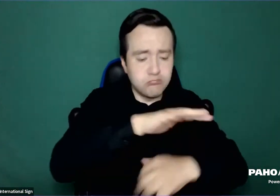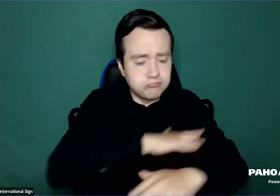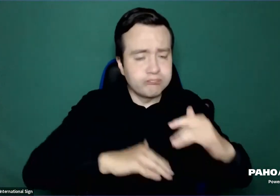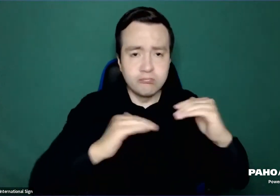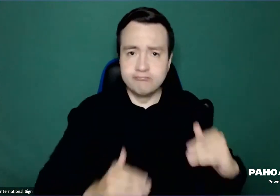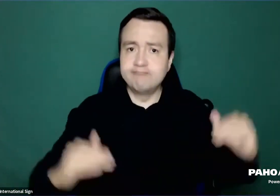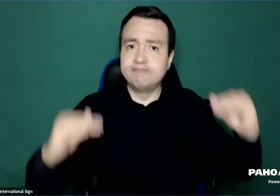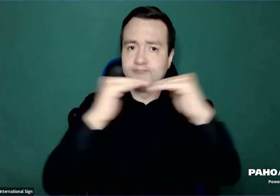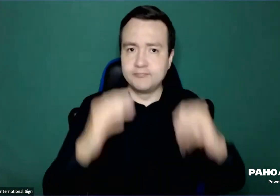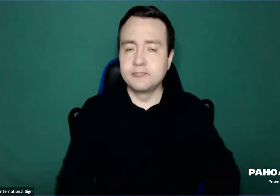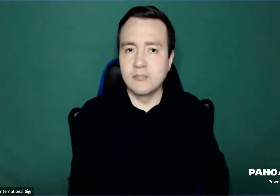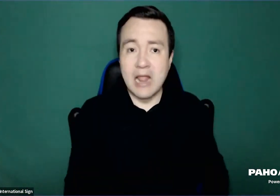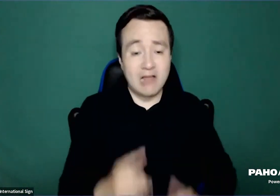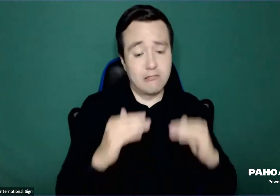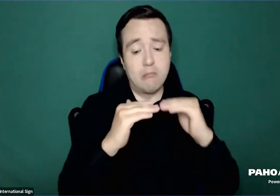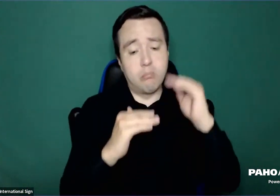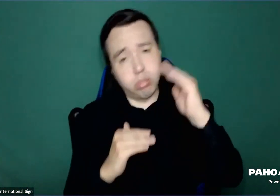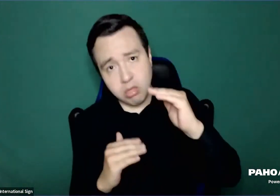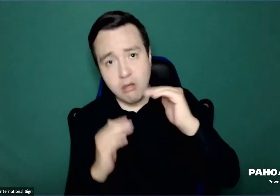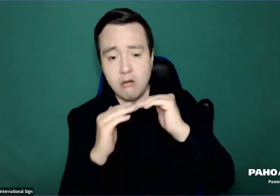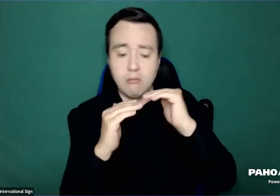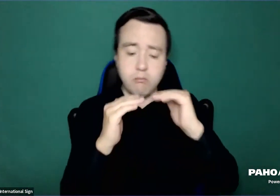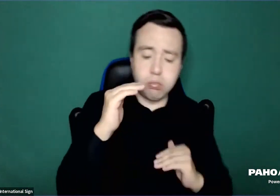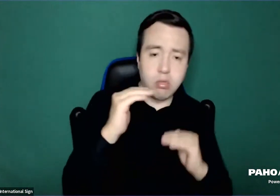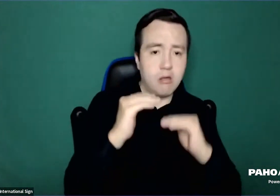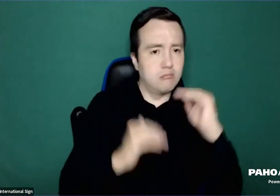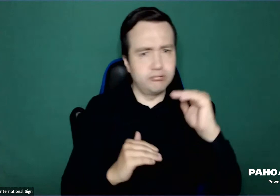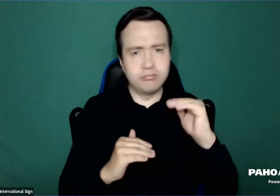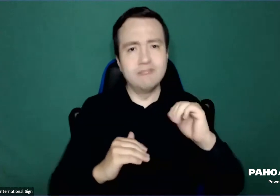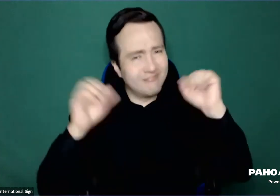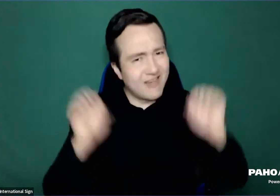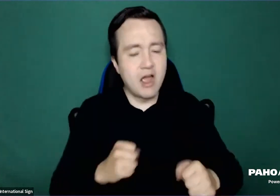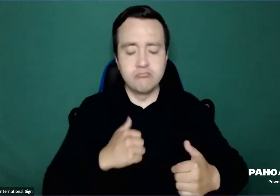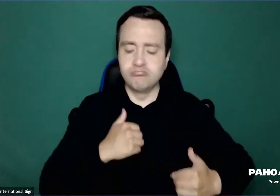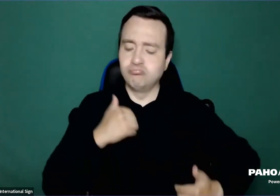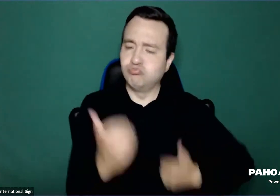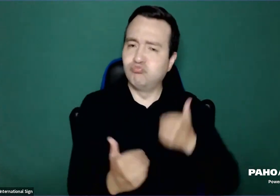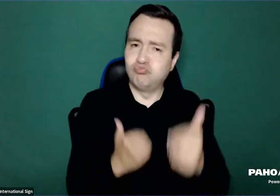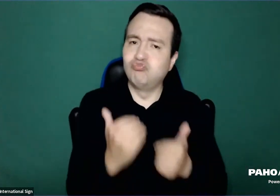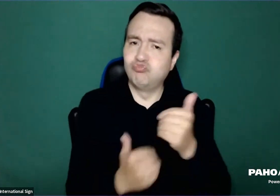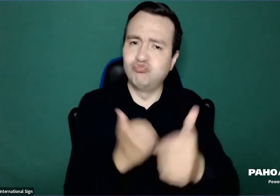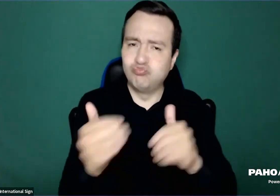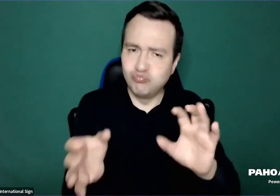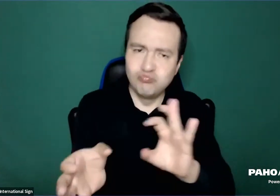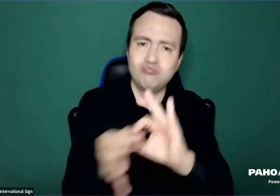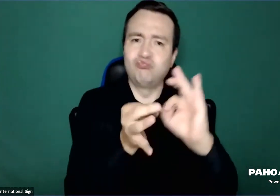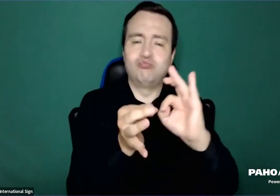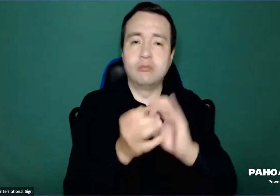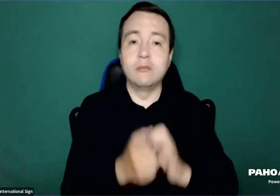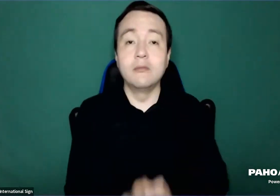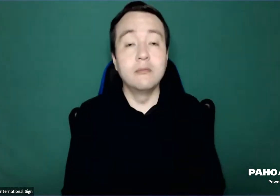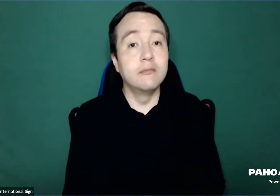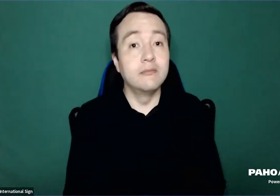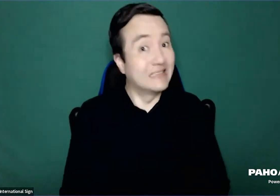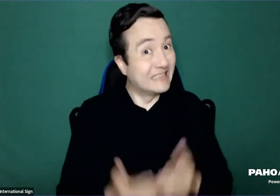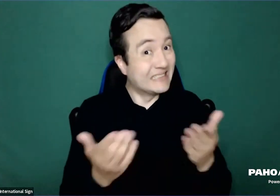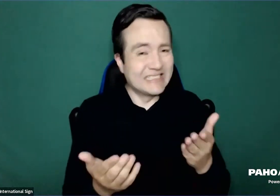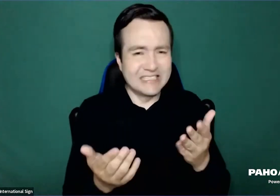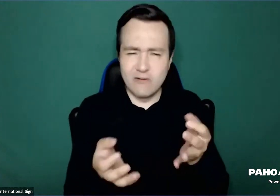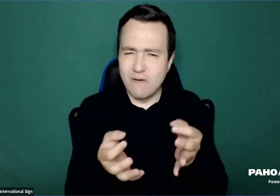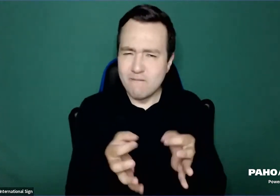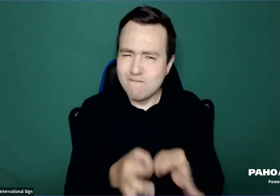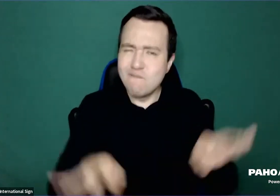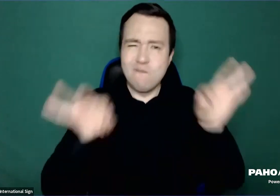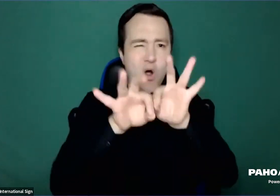as barreiras com essa hoja de ruta será, además, fundamental para fortalecer as capacidades de